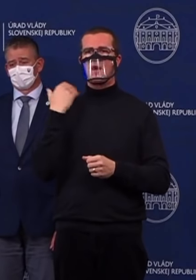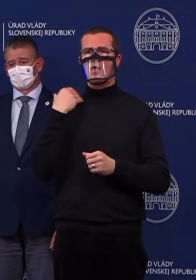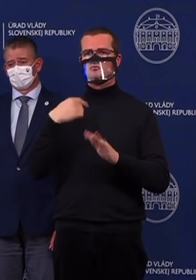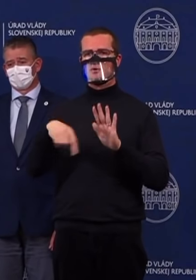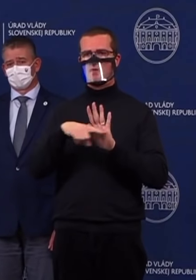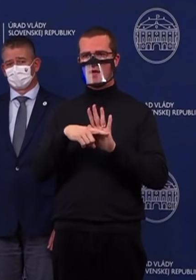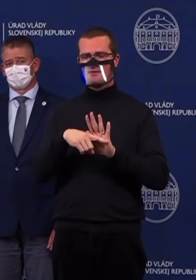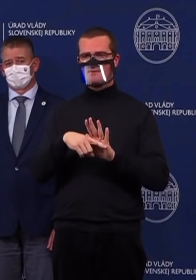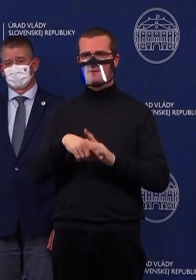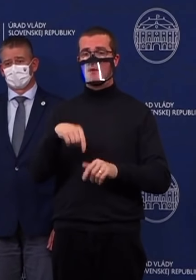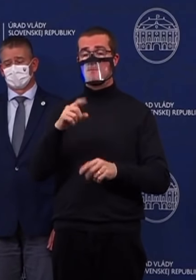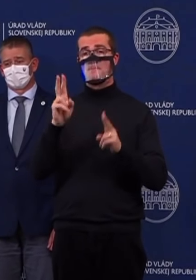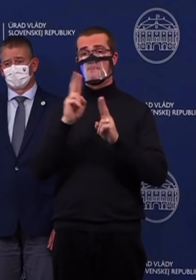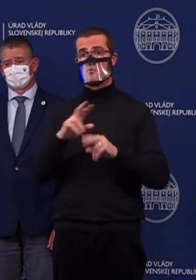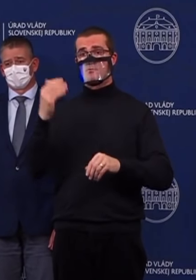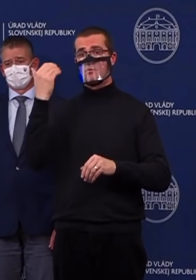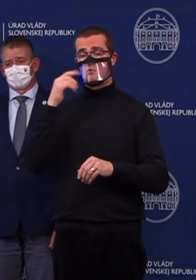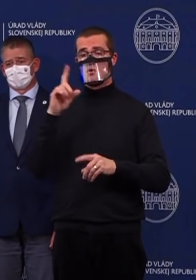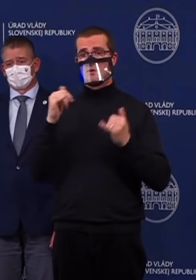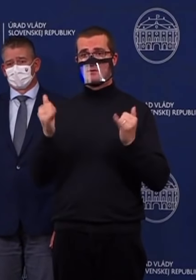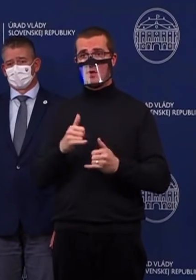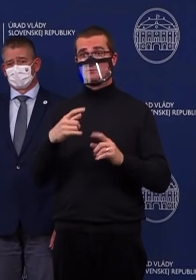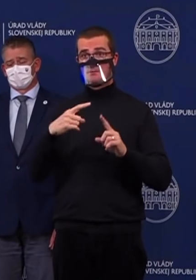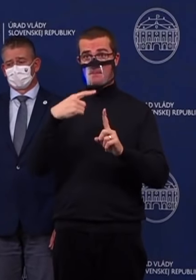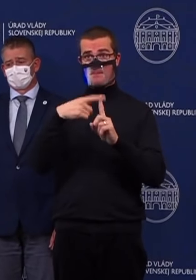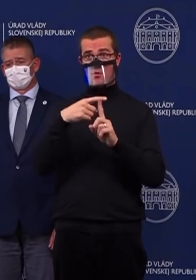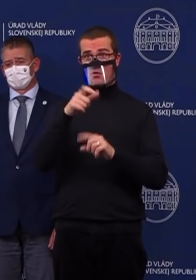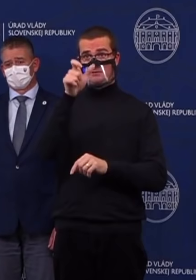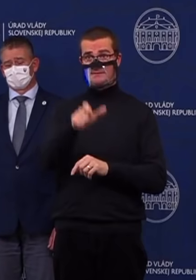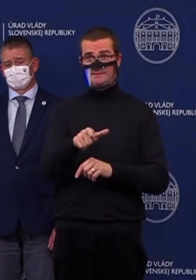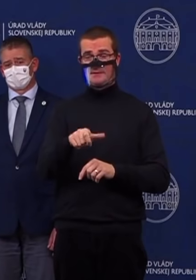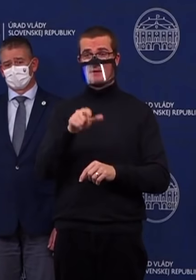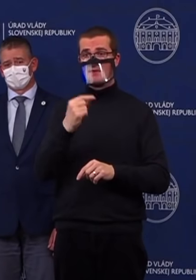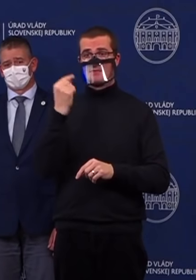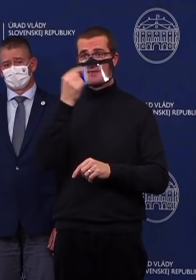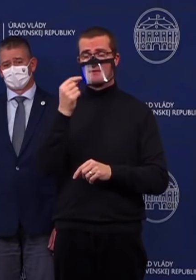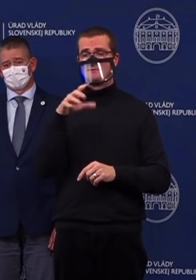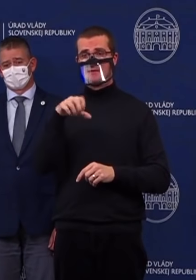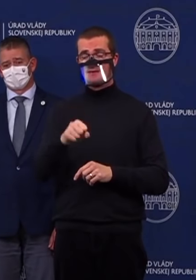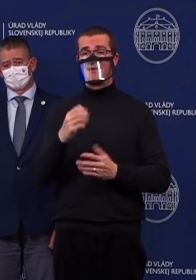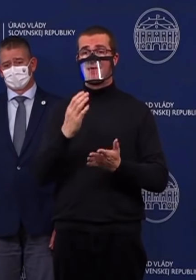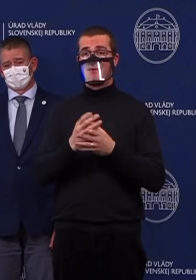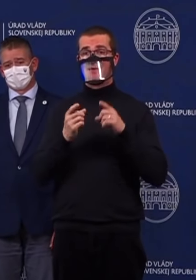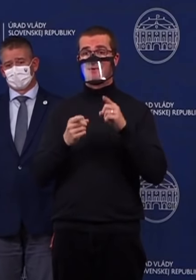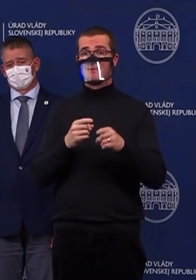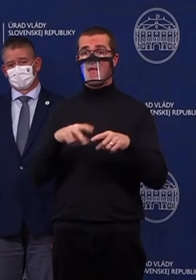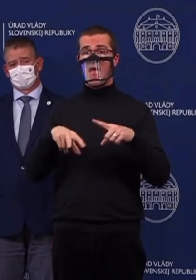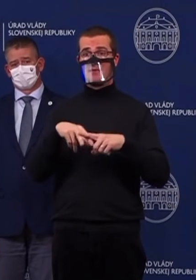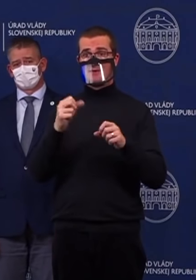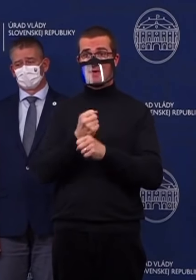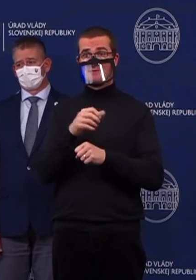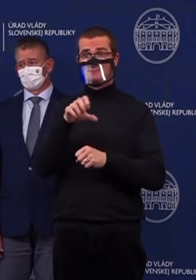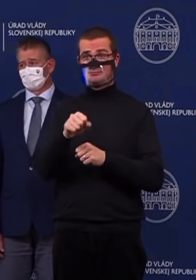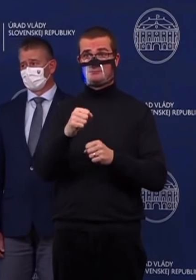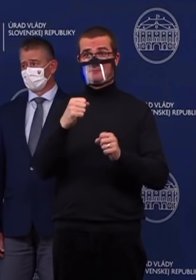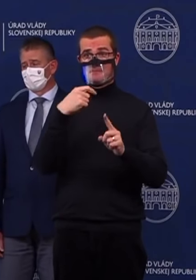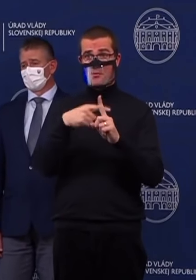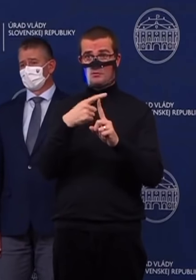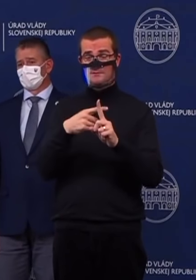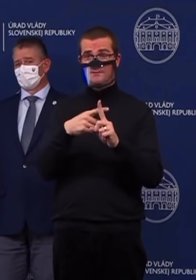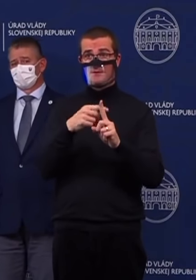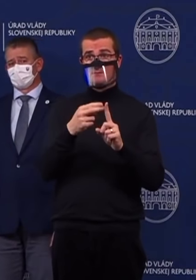negativity, lebo môžu byť ľudia, ktorí naozaj sú pozitívni už a tento test ich nezachytí. Ale pokiaľ ich tento test zachytí ako pozitívnych, to,